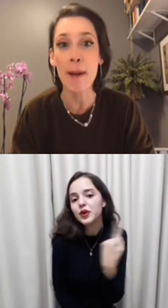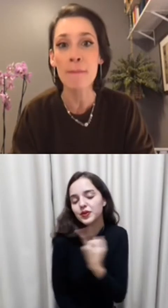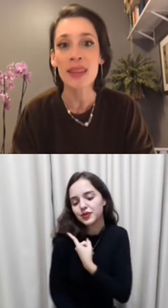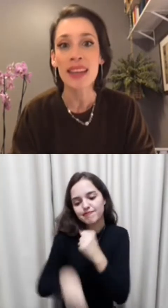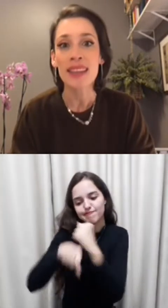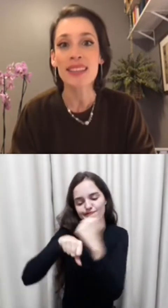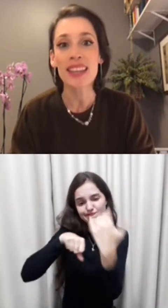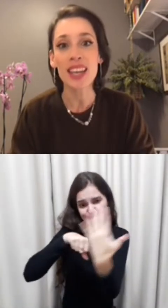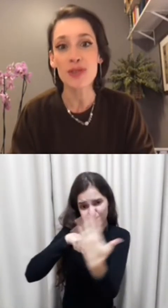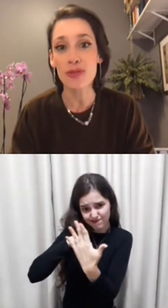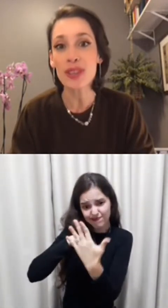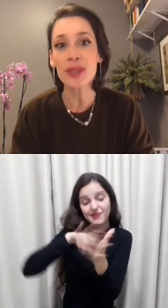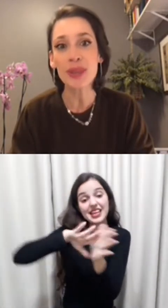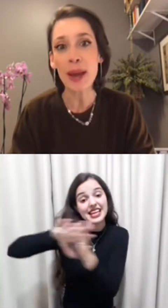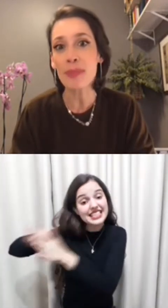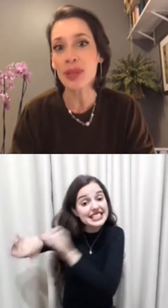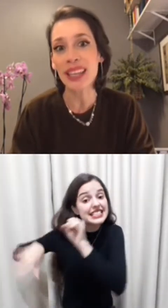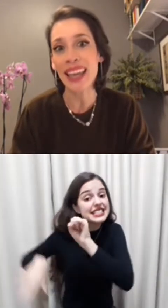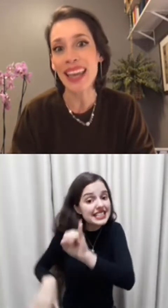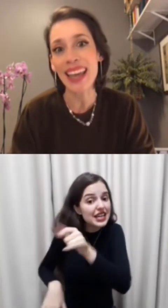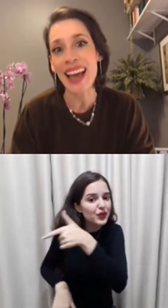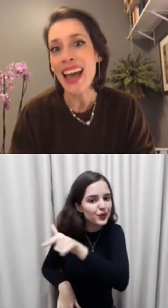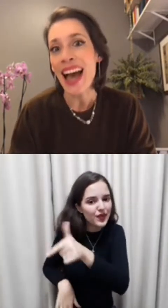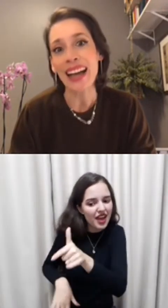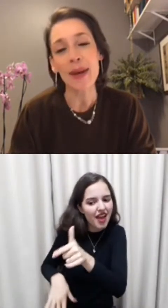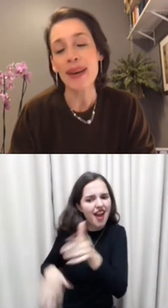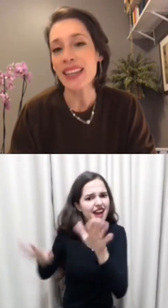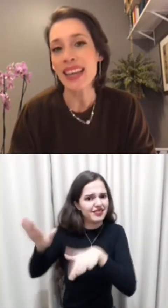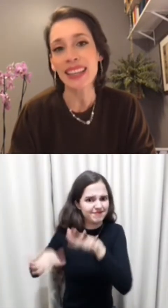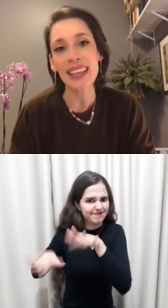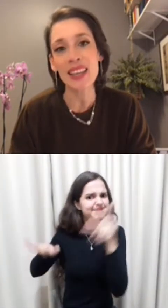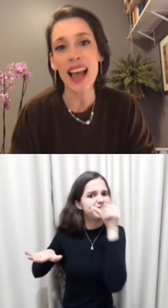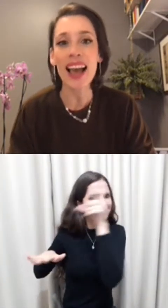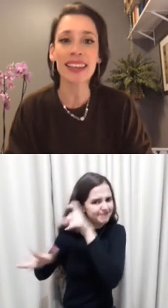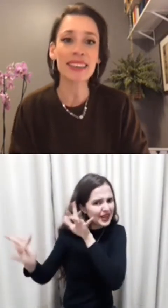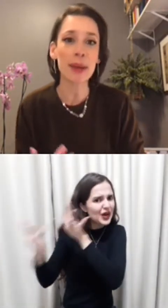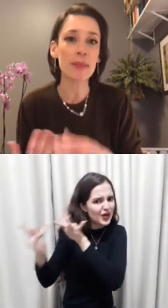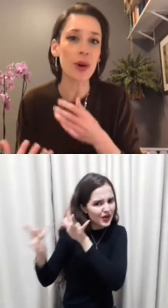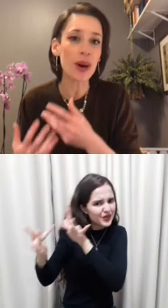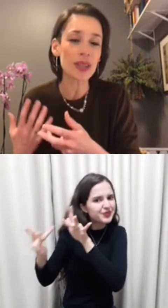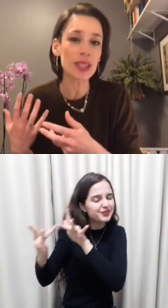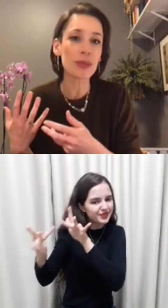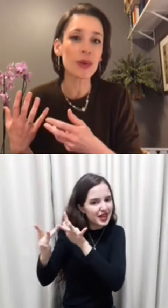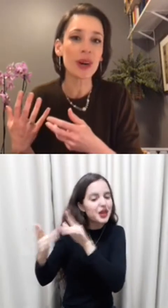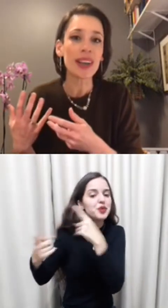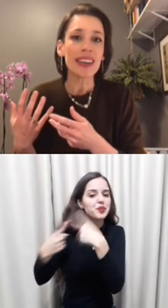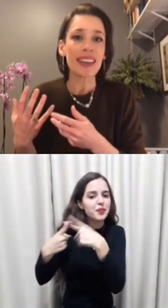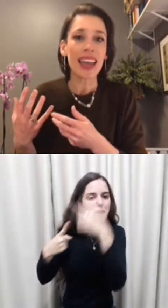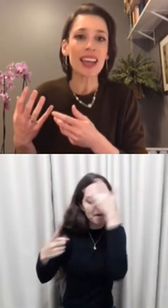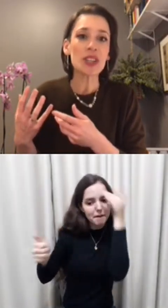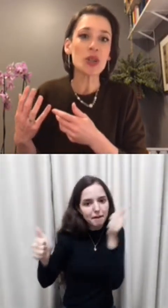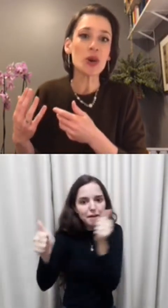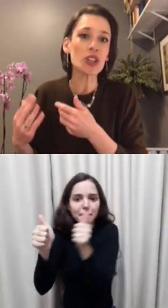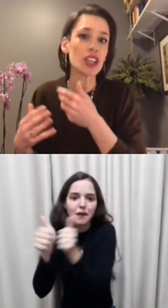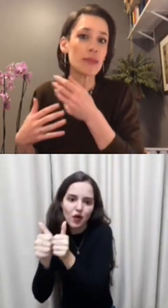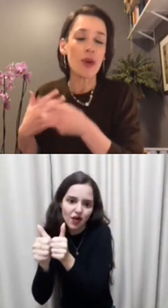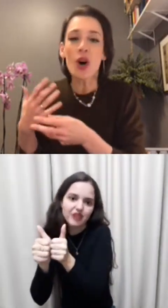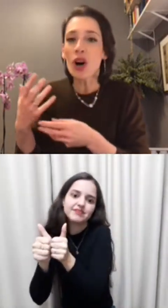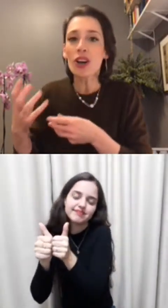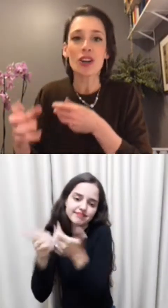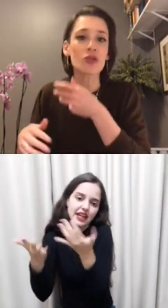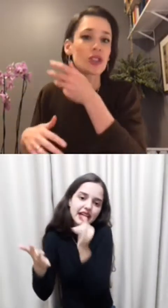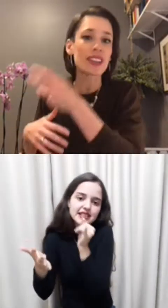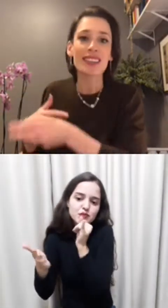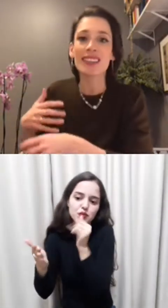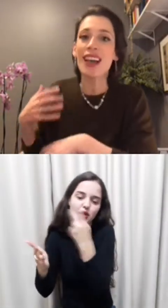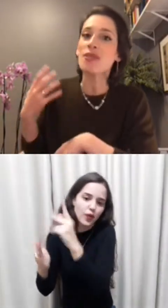pandemia, seria difícil, né? Porque acabaria que, quem está próximo, né, de onde ele mora,